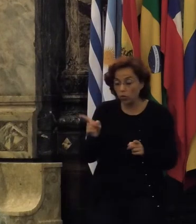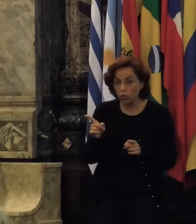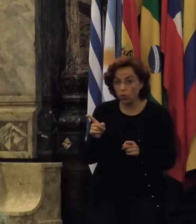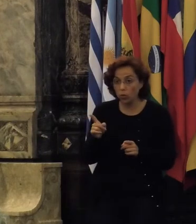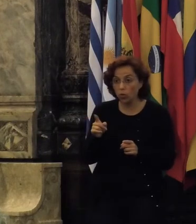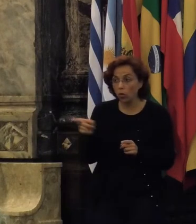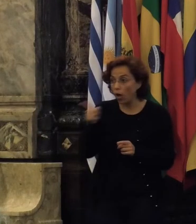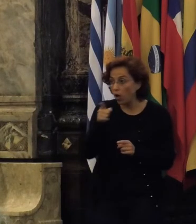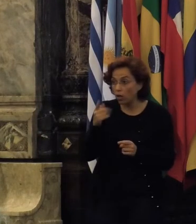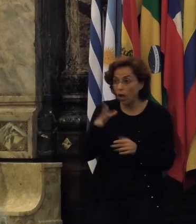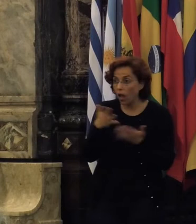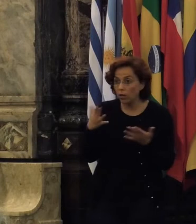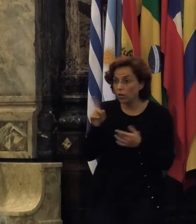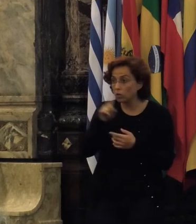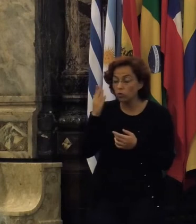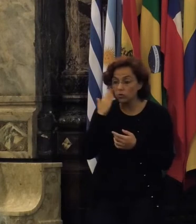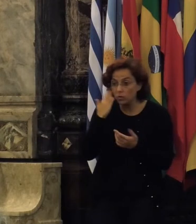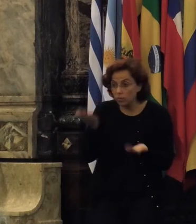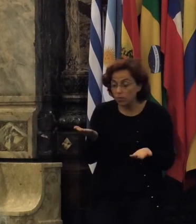¿Hay alguien aquí que no lo sepa eso?